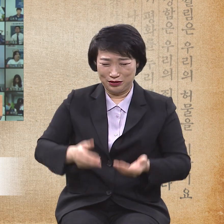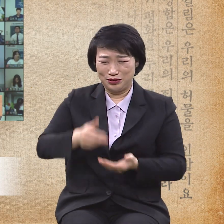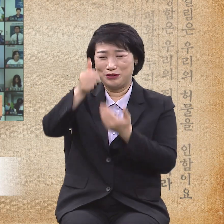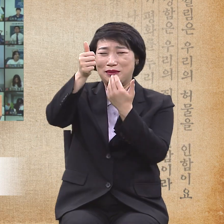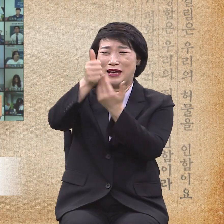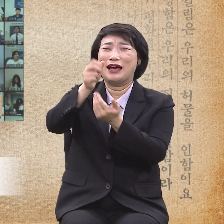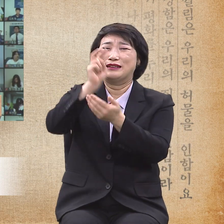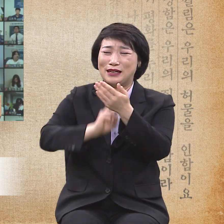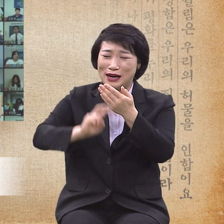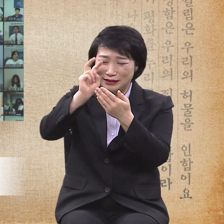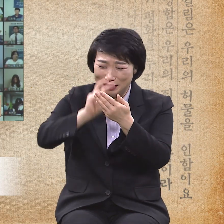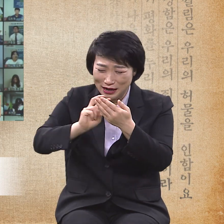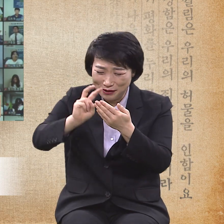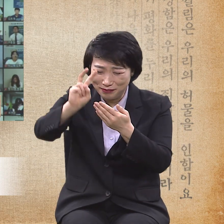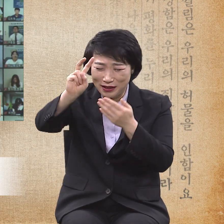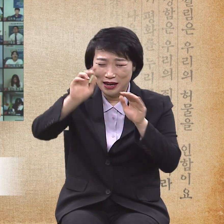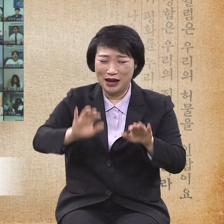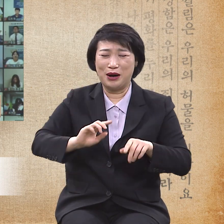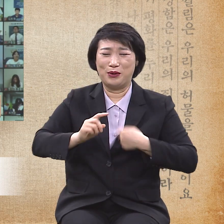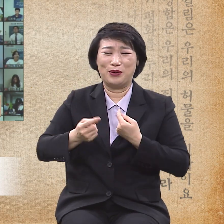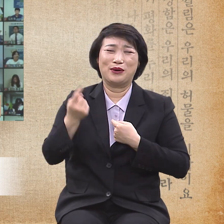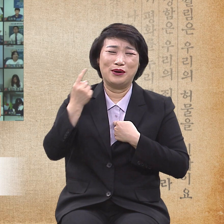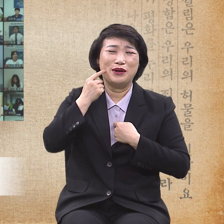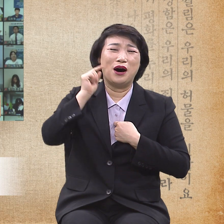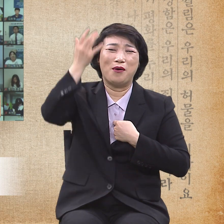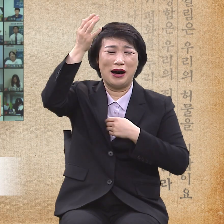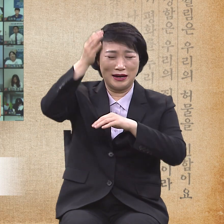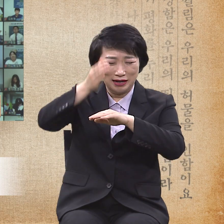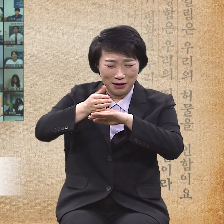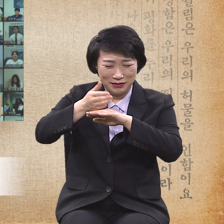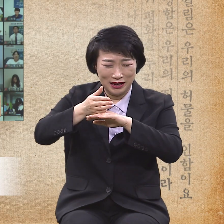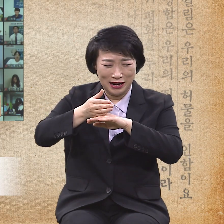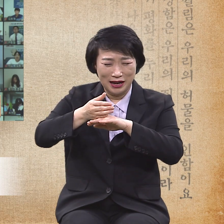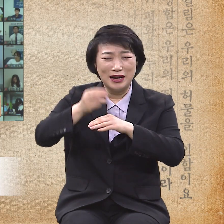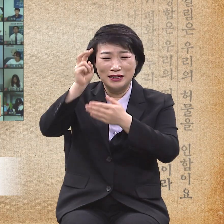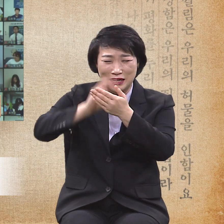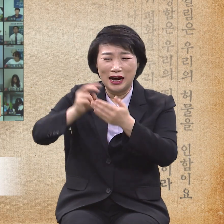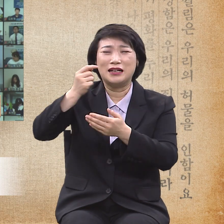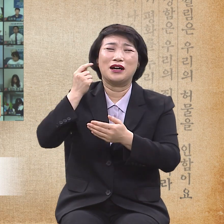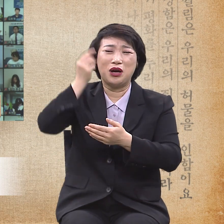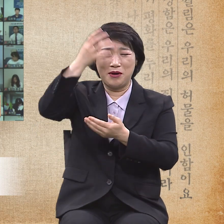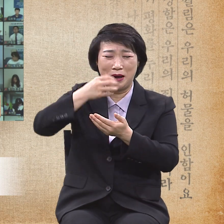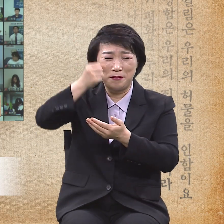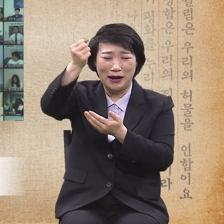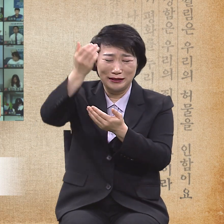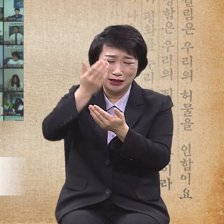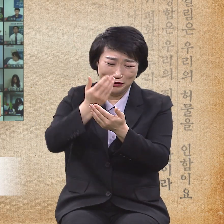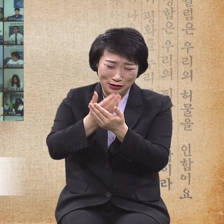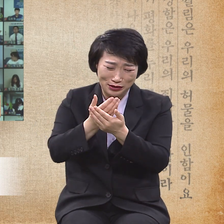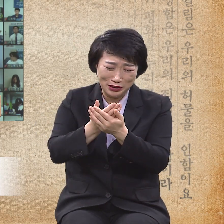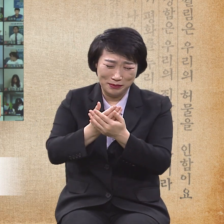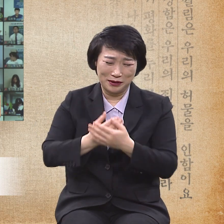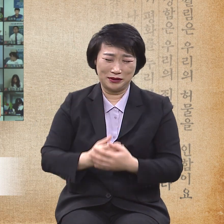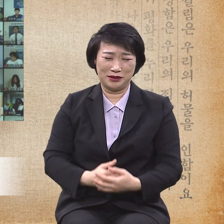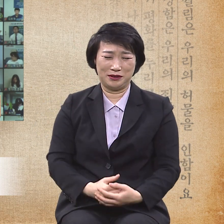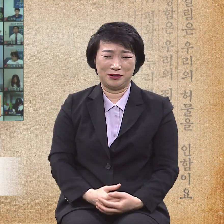주님을 찬양합니다. 홀로 감사와 찬양과 영광을 받으시옵소서.